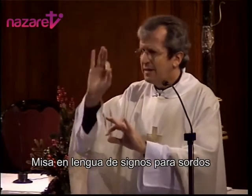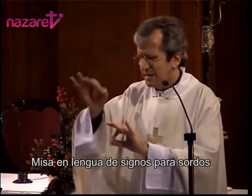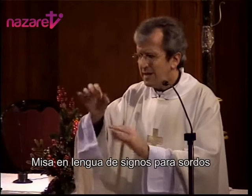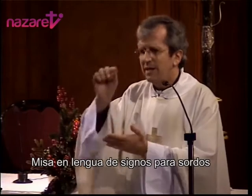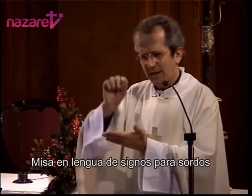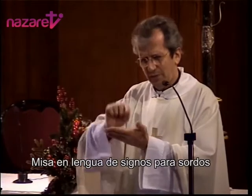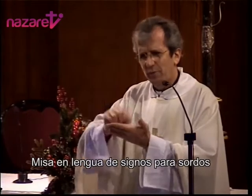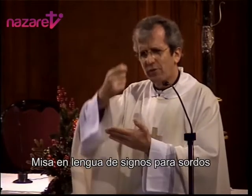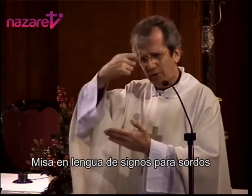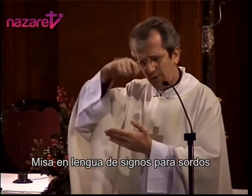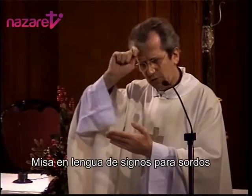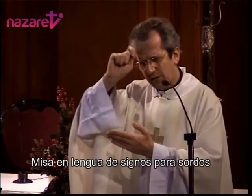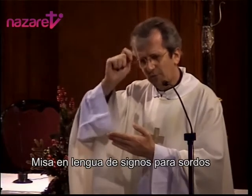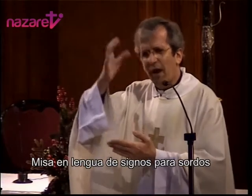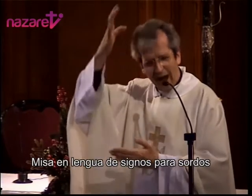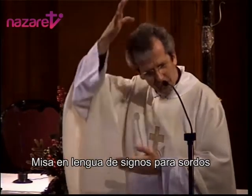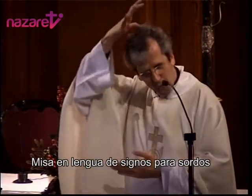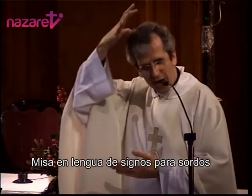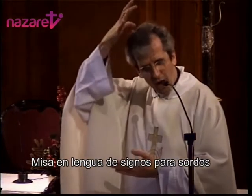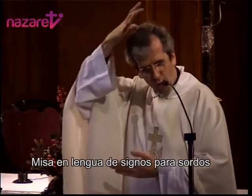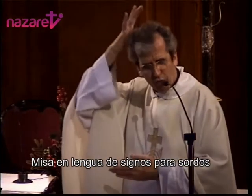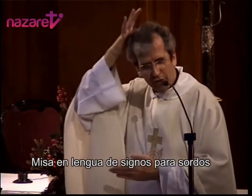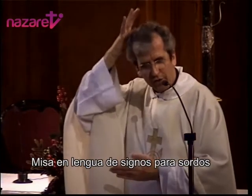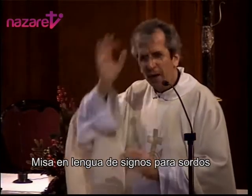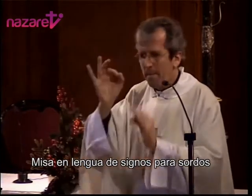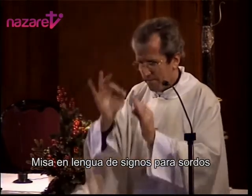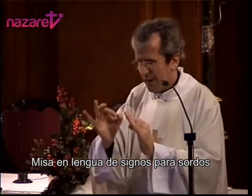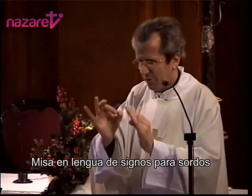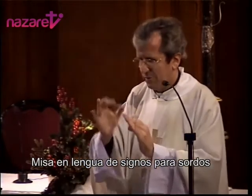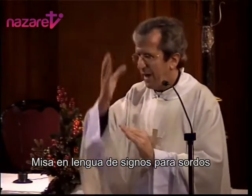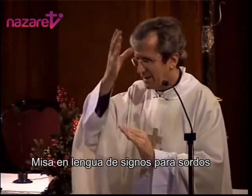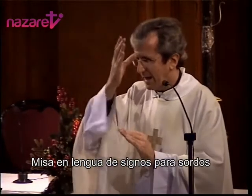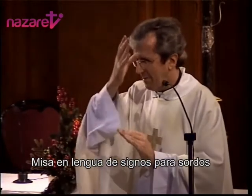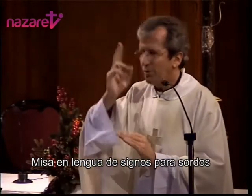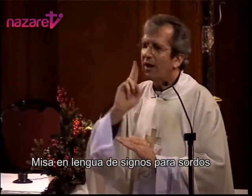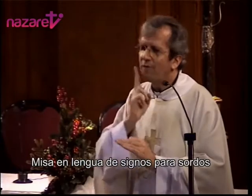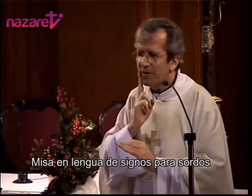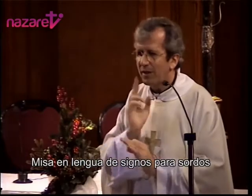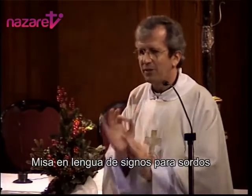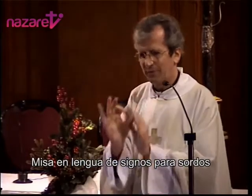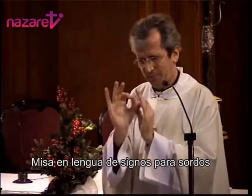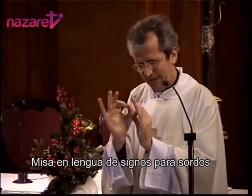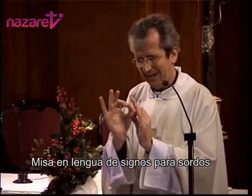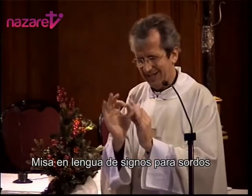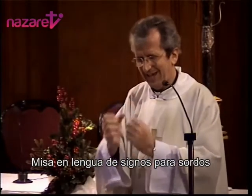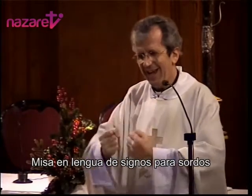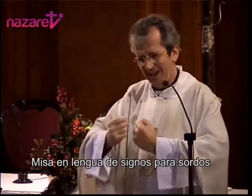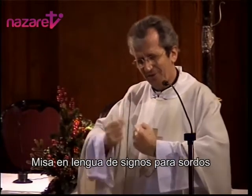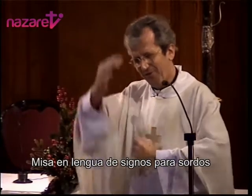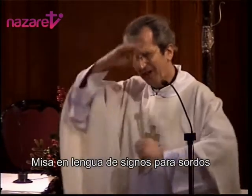Sí que en el momento del bautismo hay una unción, pero el sacramento de la confirmación es el don del